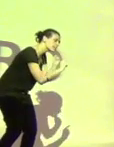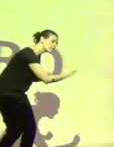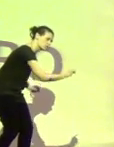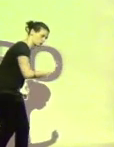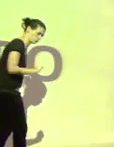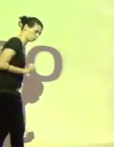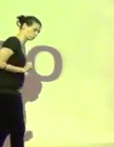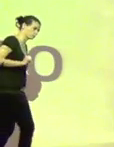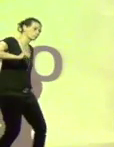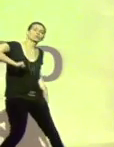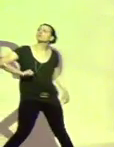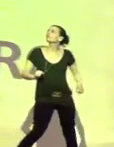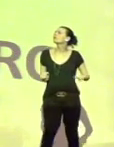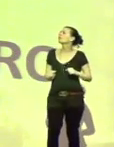um segredo.